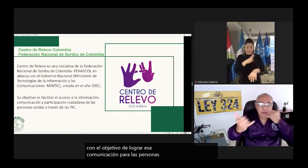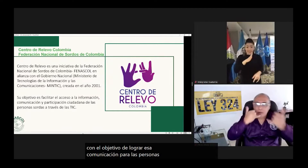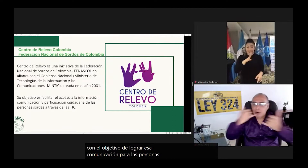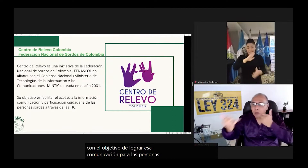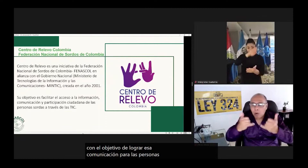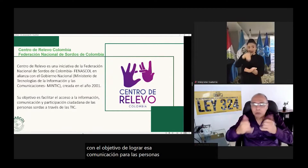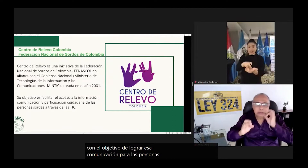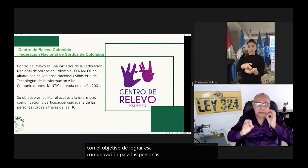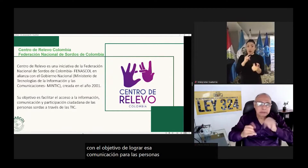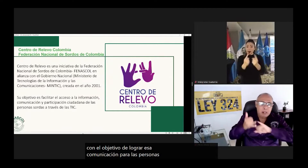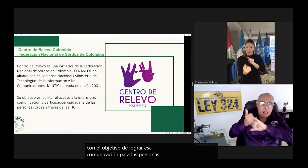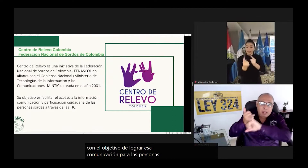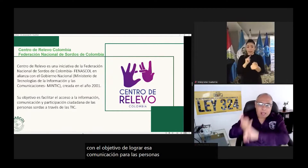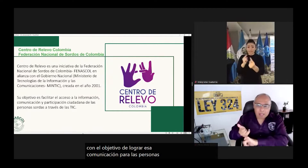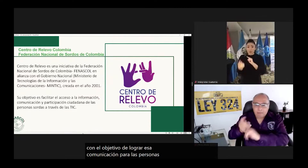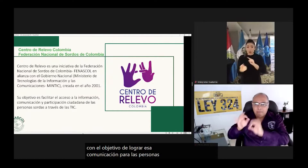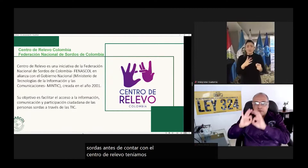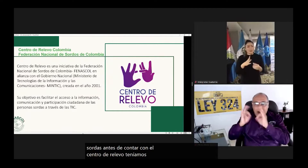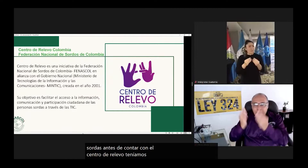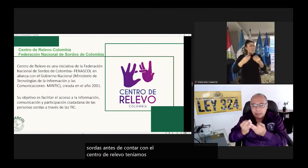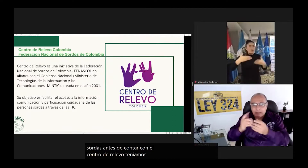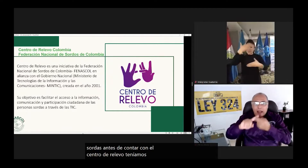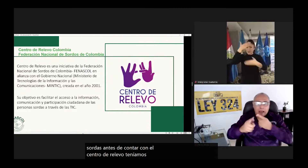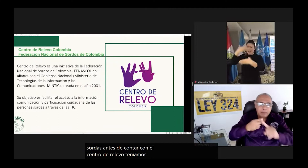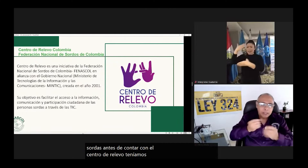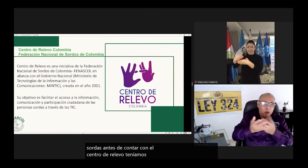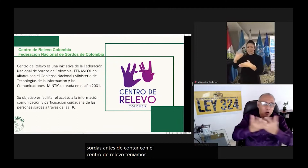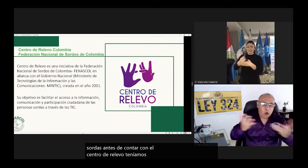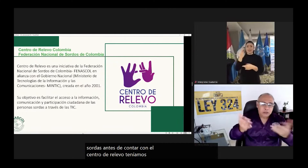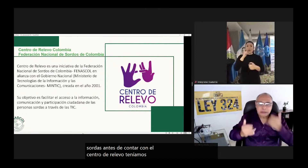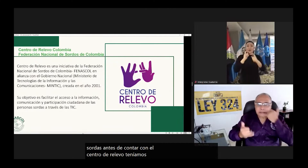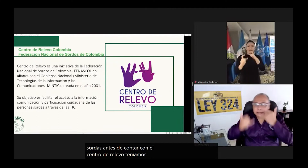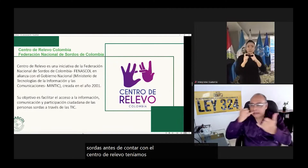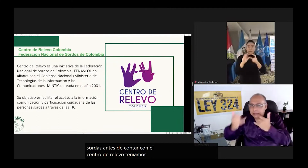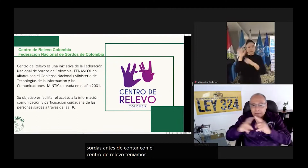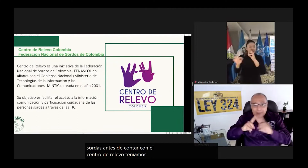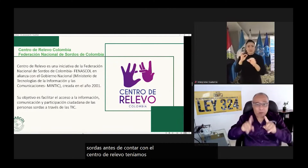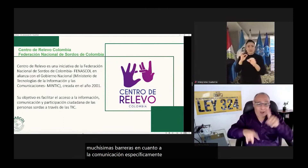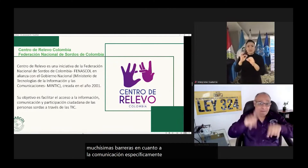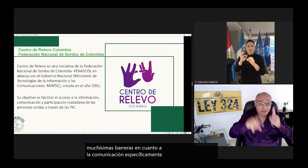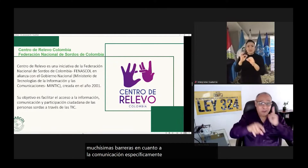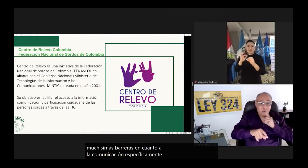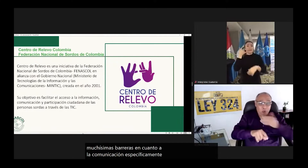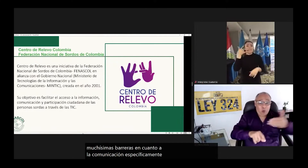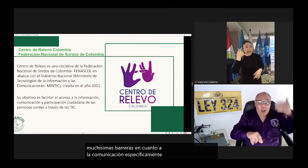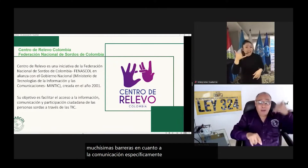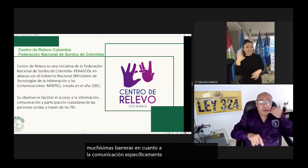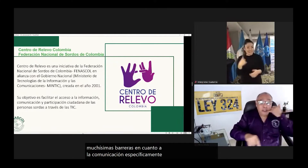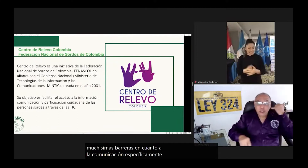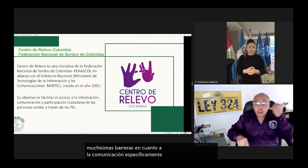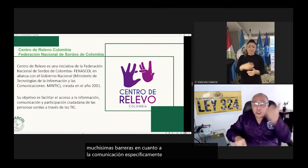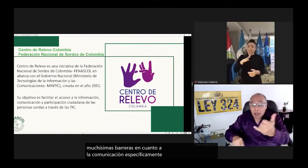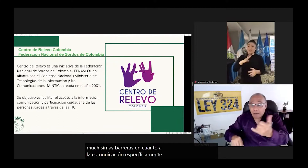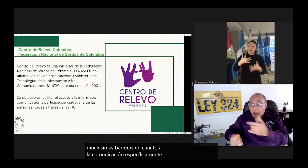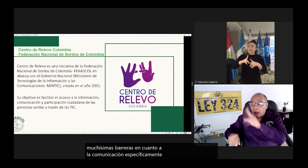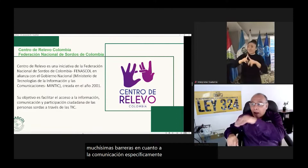Relevo, teníamos muchísimas barreras en cuanto a la comunicación, específicamente las llamadas telefónicas. Teníamos que depender